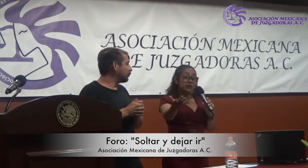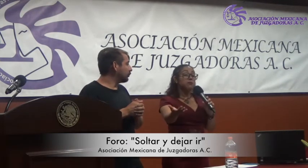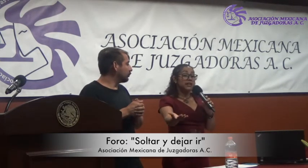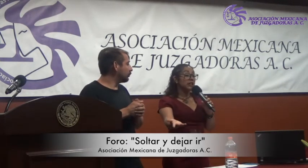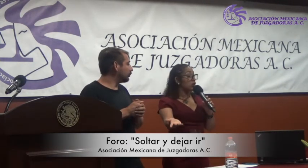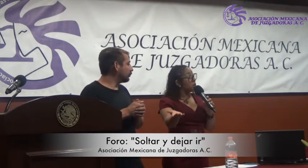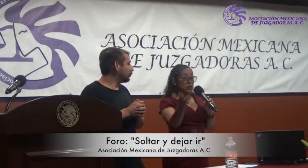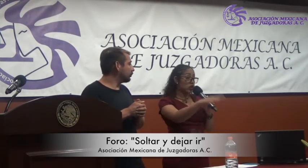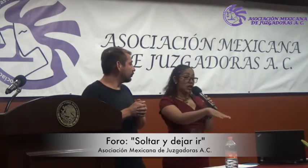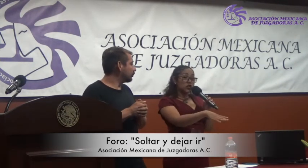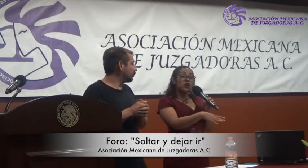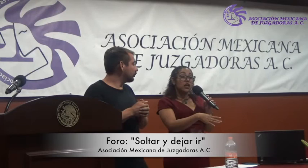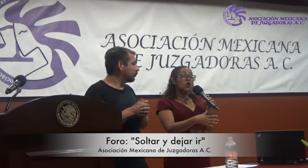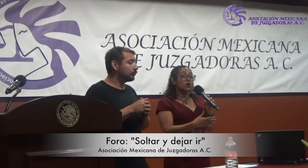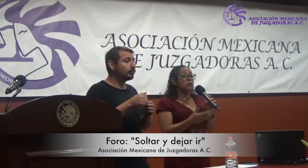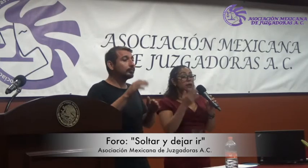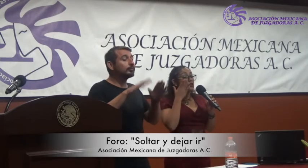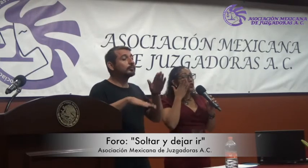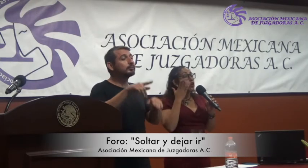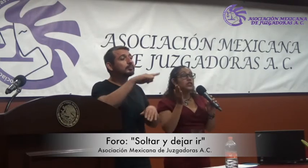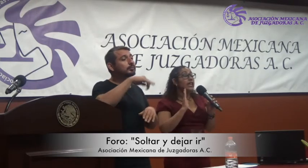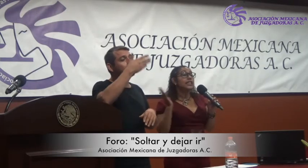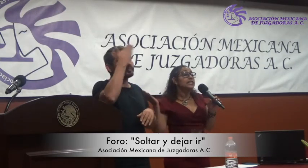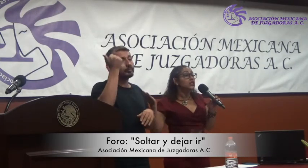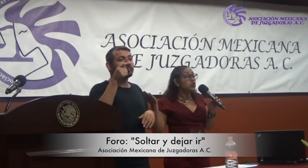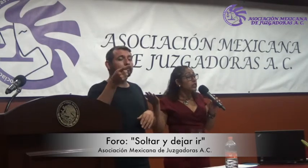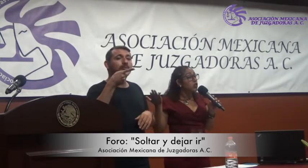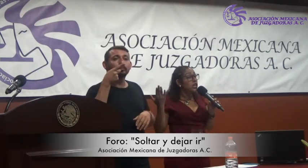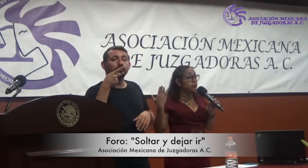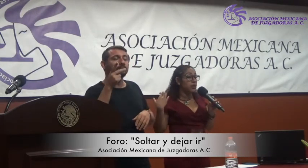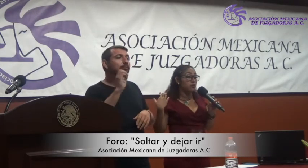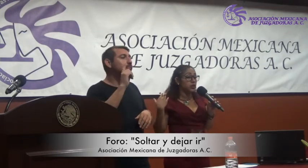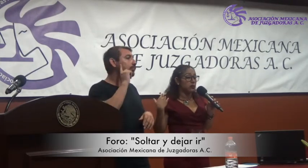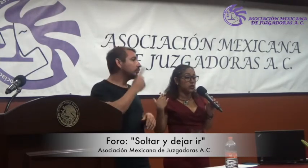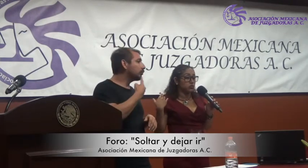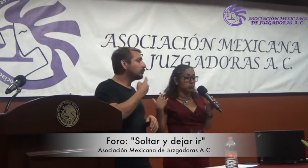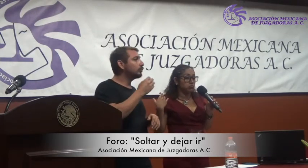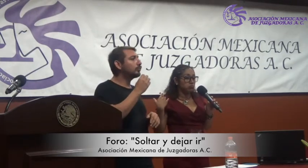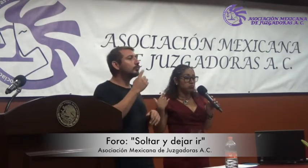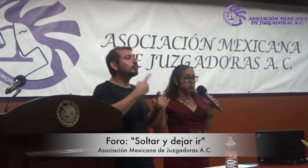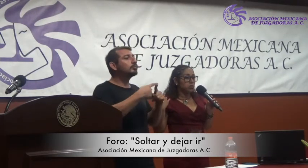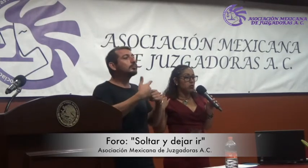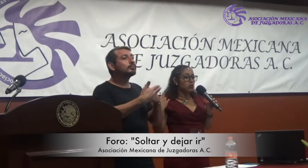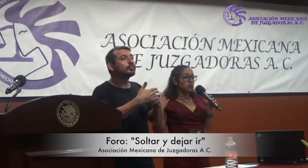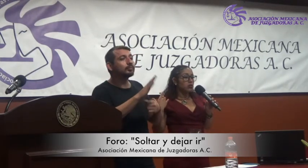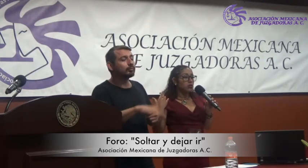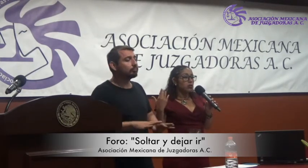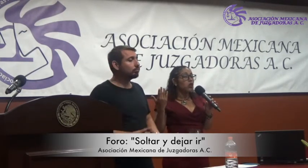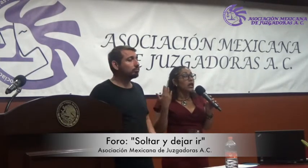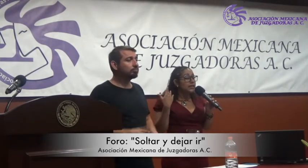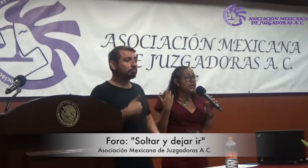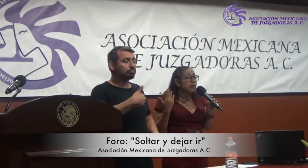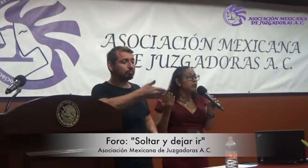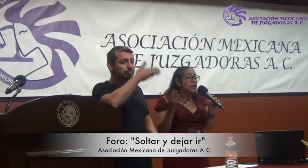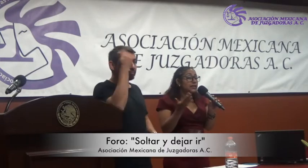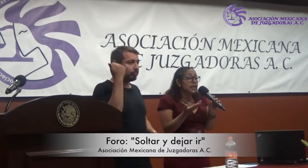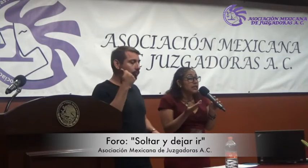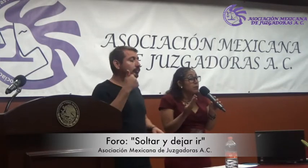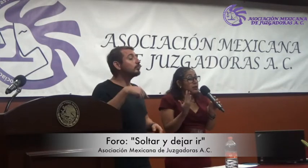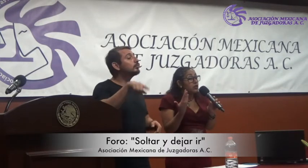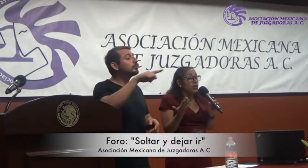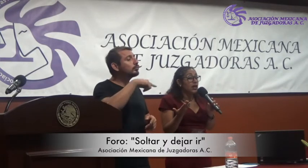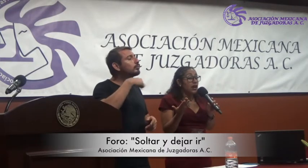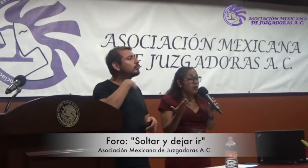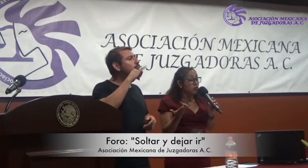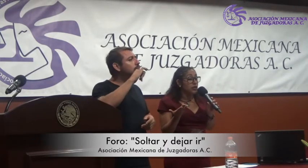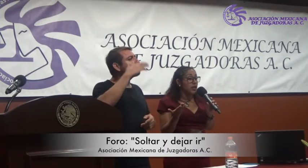si va a ser una persona sorda o una persona oyente. Esas cosas no las podemos saber. Lo que sí sabemos es que